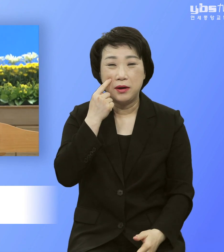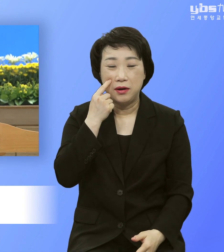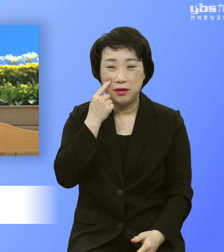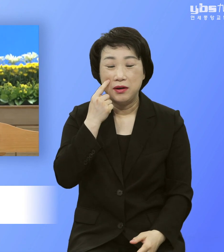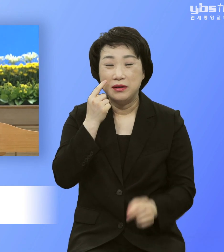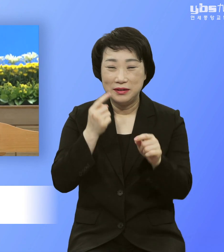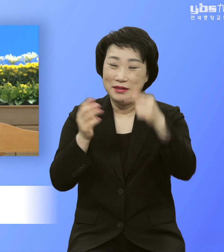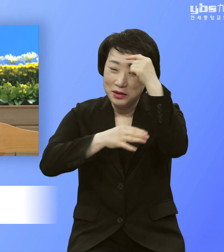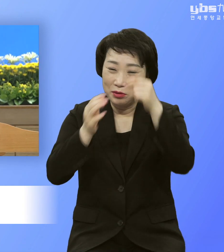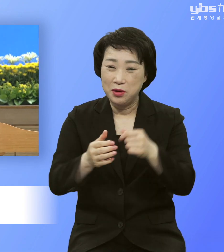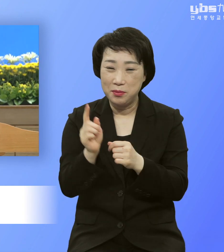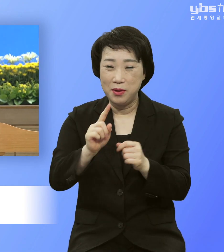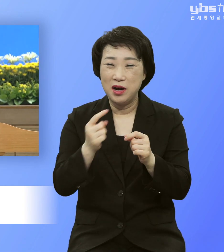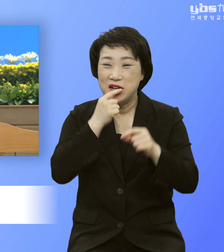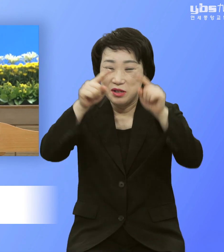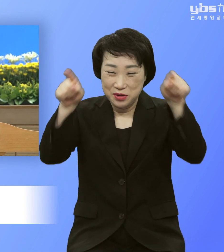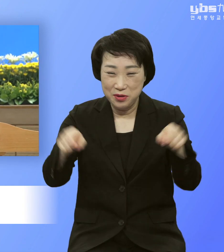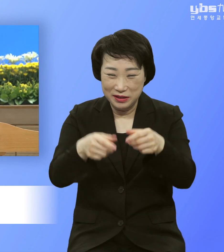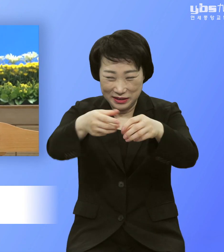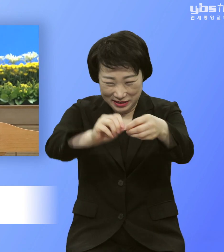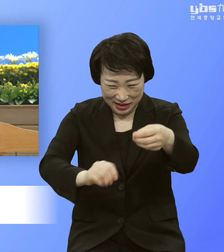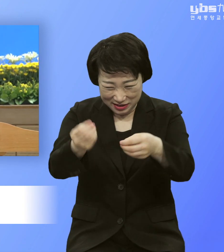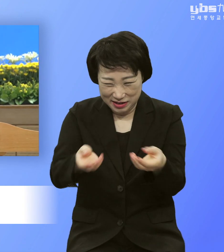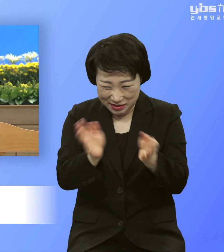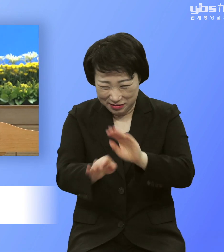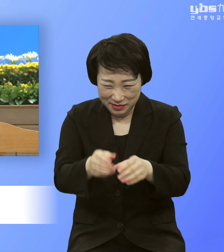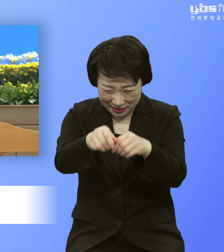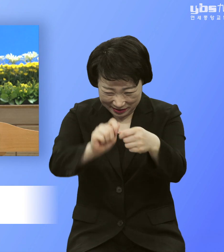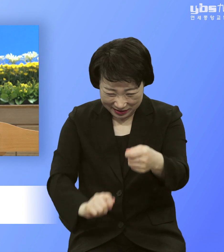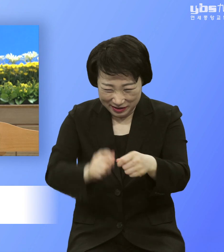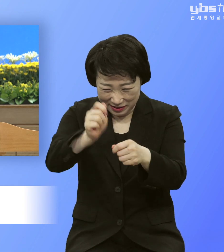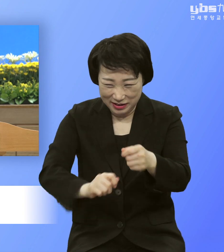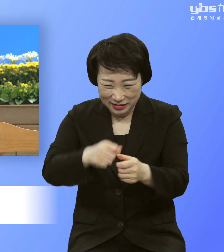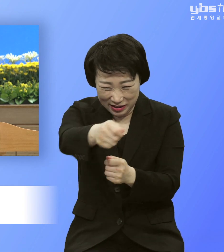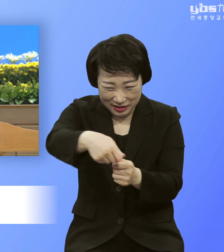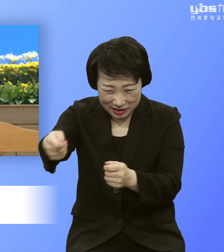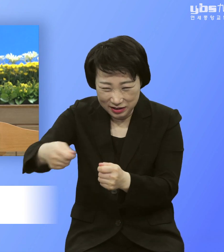해요. 그냥 막 종이 찢어서 서로 줬고 작전기도 하고